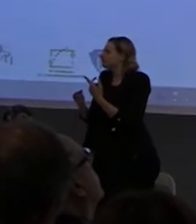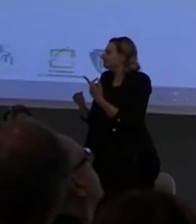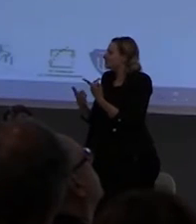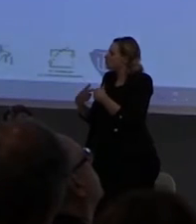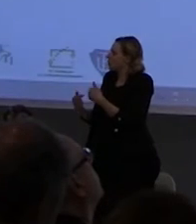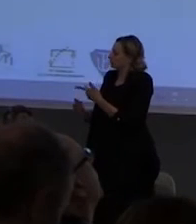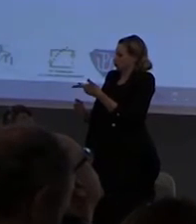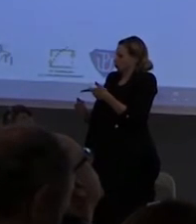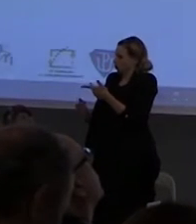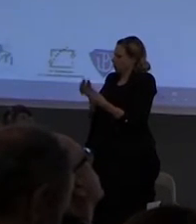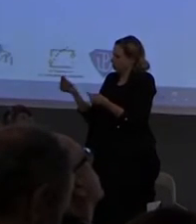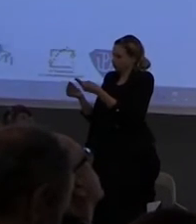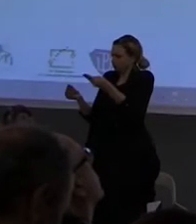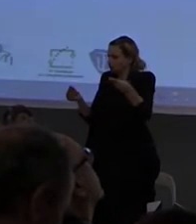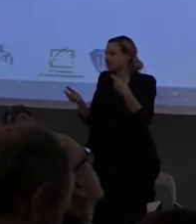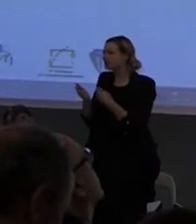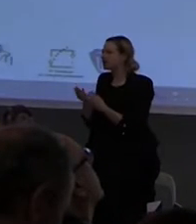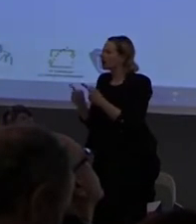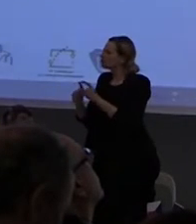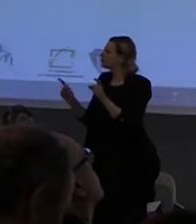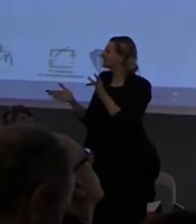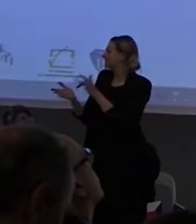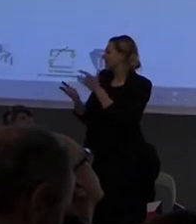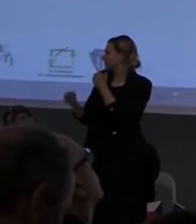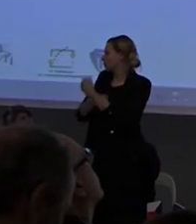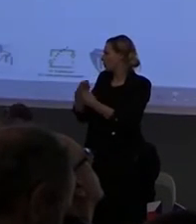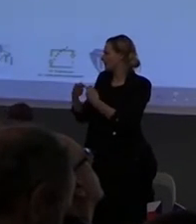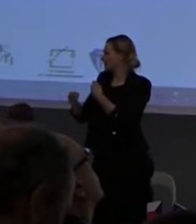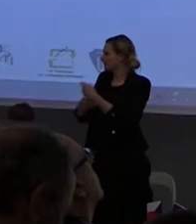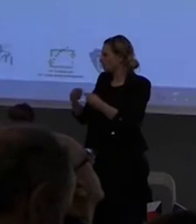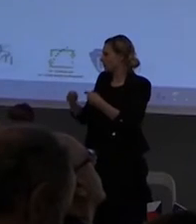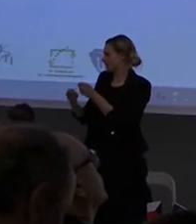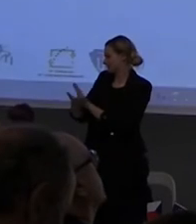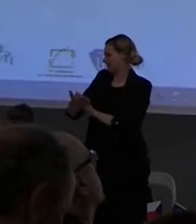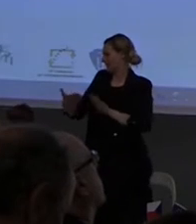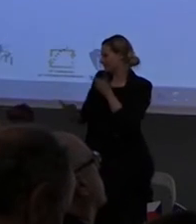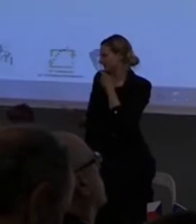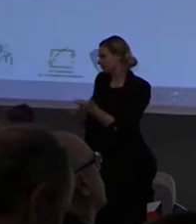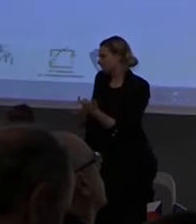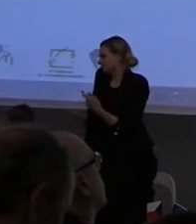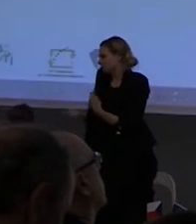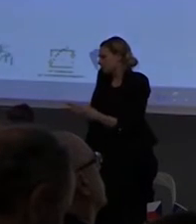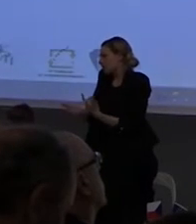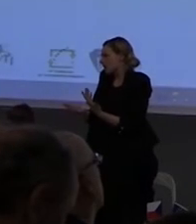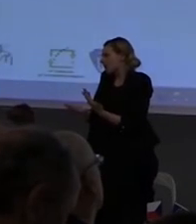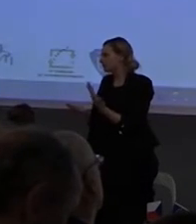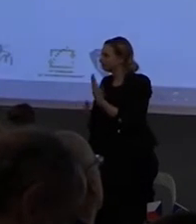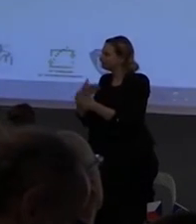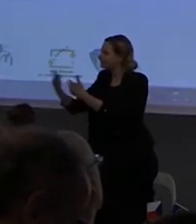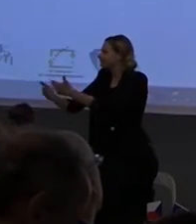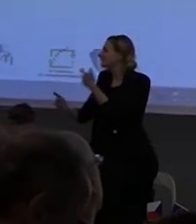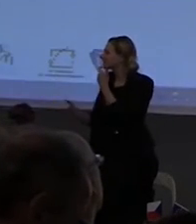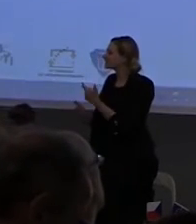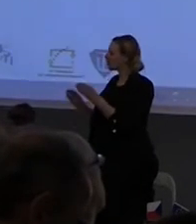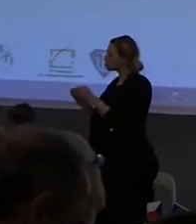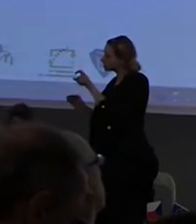aby i ta spolupráce mezi ním a učiteli v hodinách byla efektivní a funkční